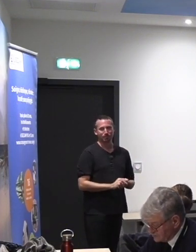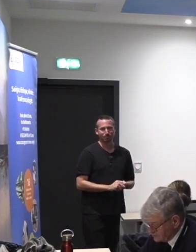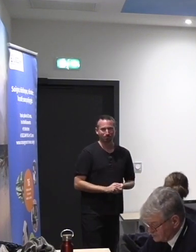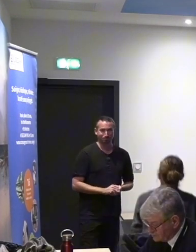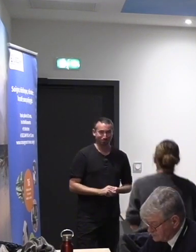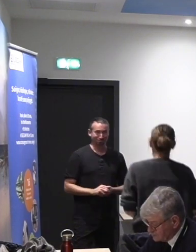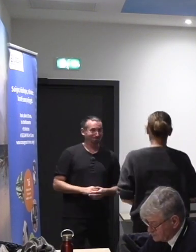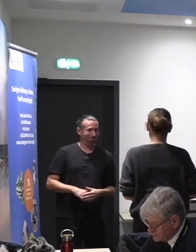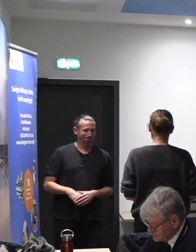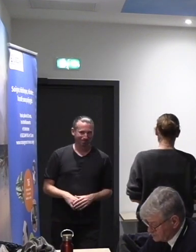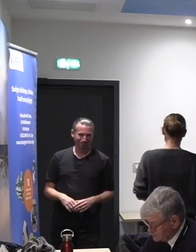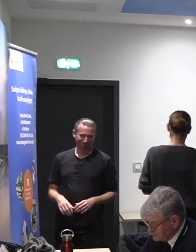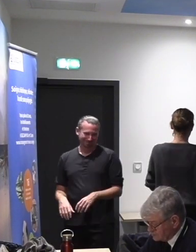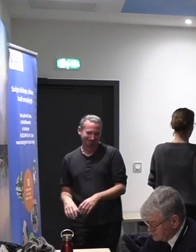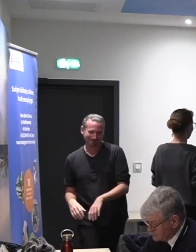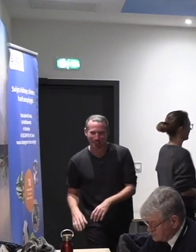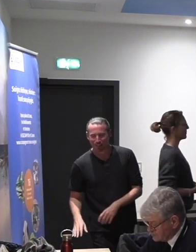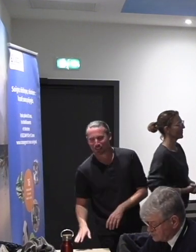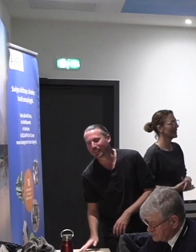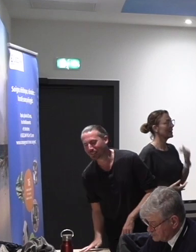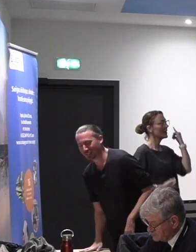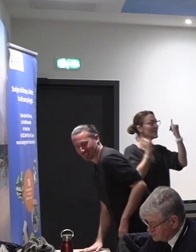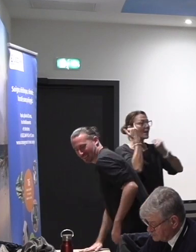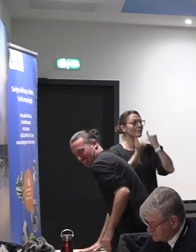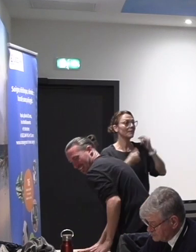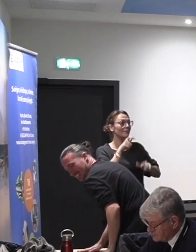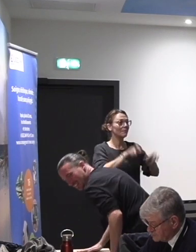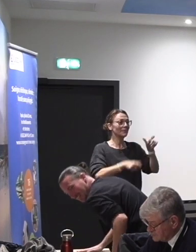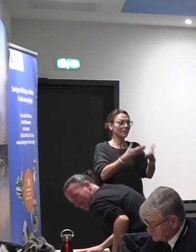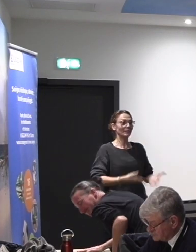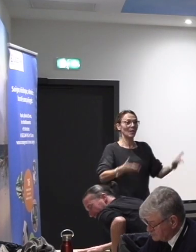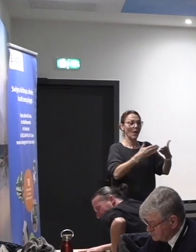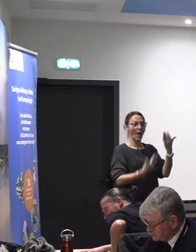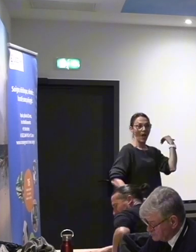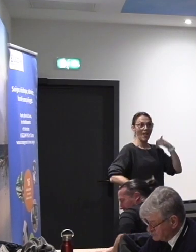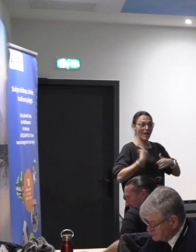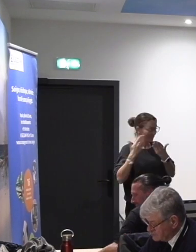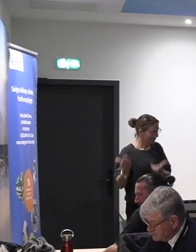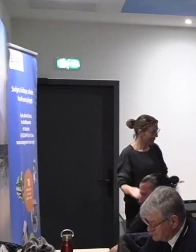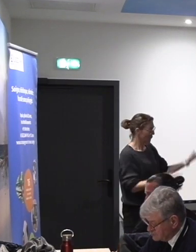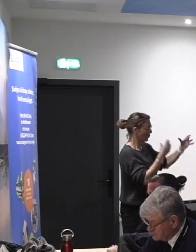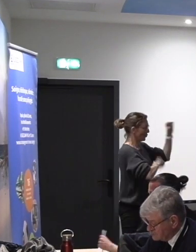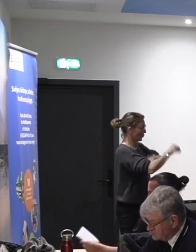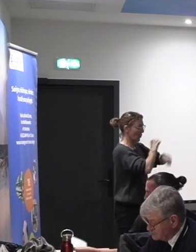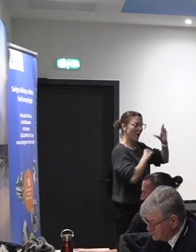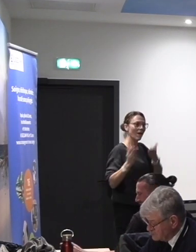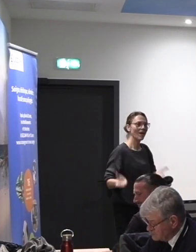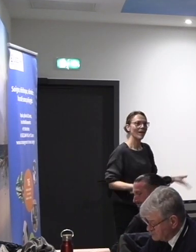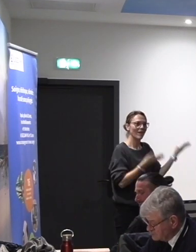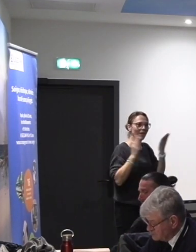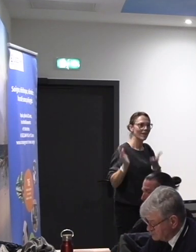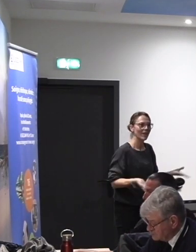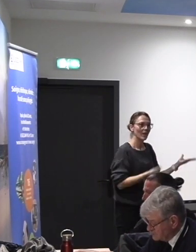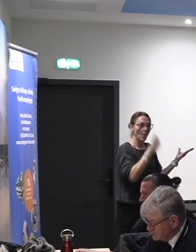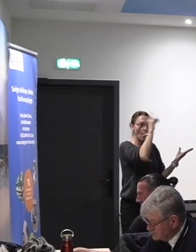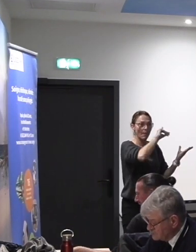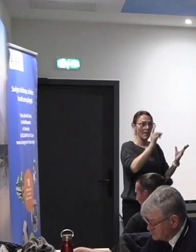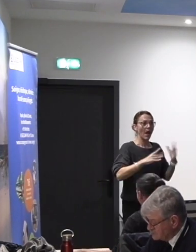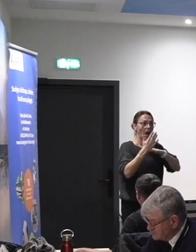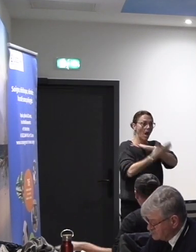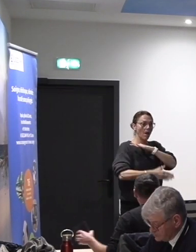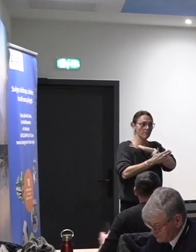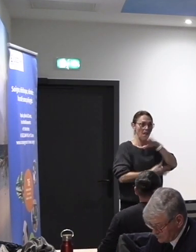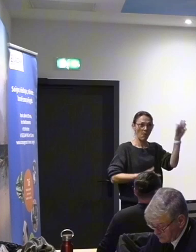on permet à toutes les personnes handicapées d'accéder normalement, le plus normalement possible aux soins. Je vous rappelle qu'il y a des personnes en ruralité qui ont de